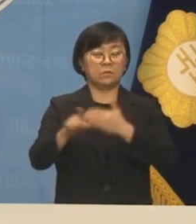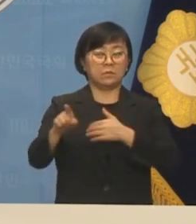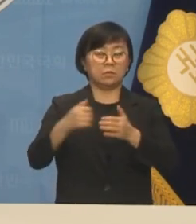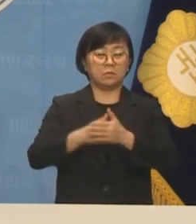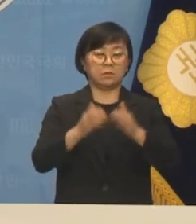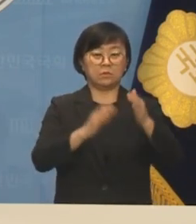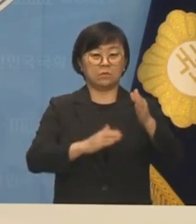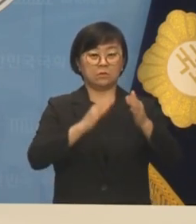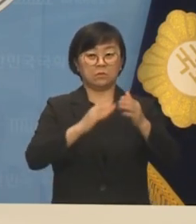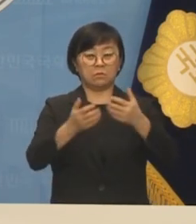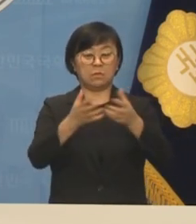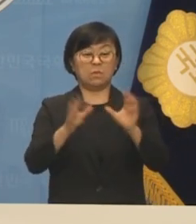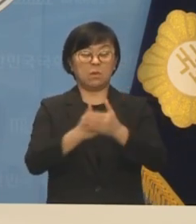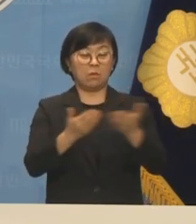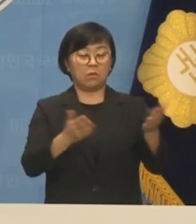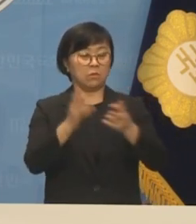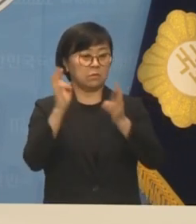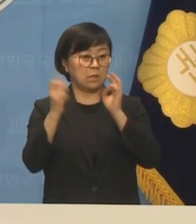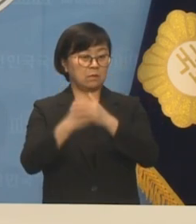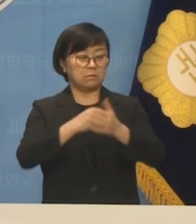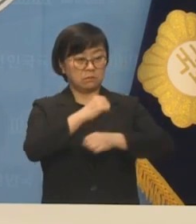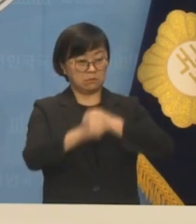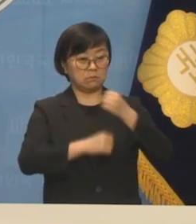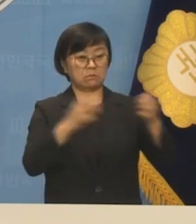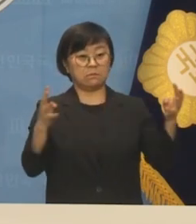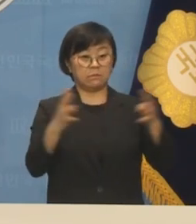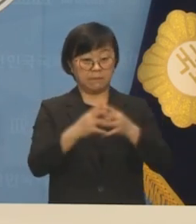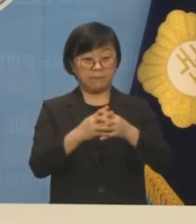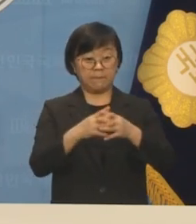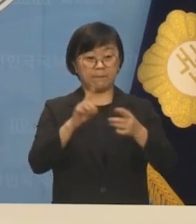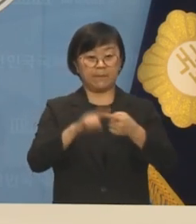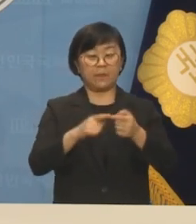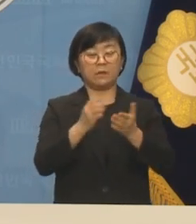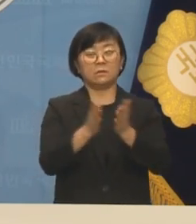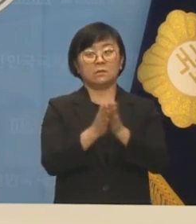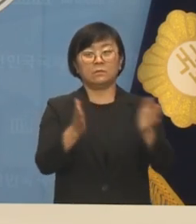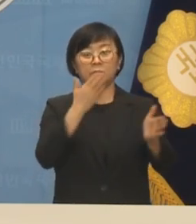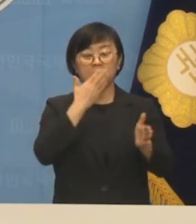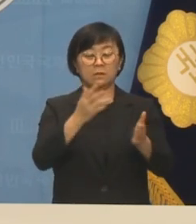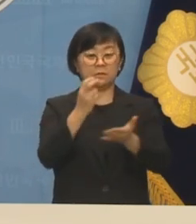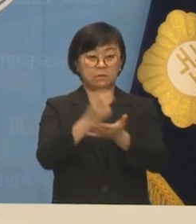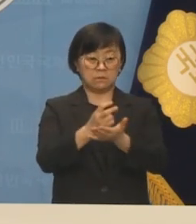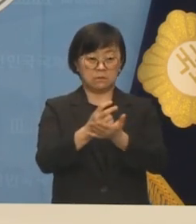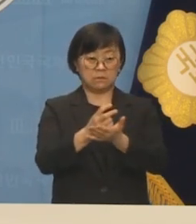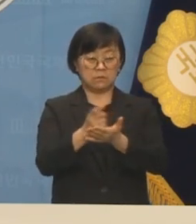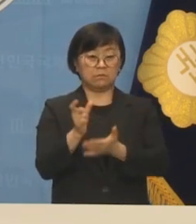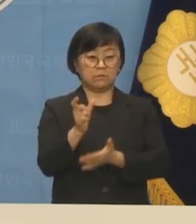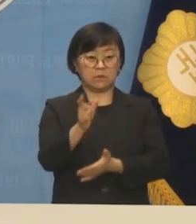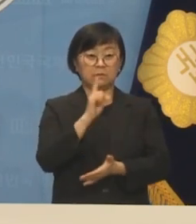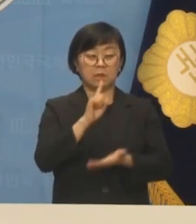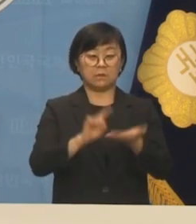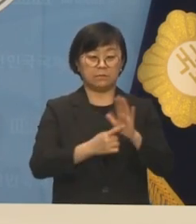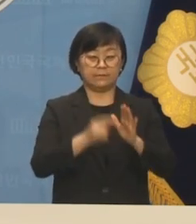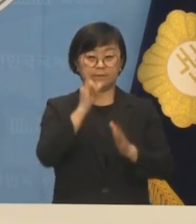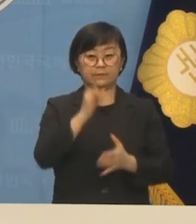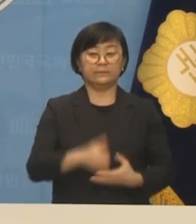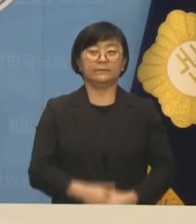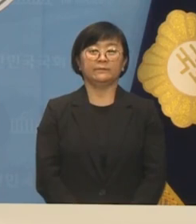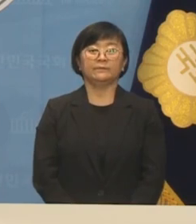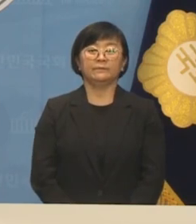공공기관은 노사 간의 자율적 합의에 의해서 언제든지 시행할 수 있는 제도라고 기재부에서 밝힌 바도